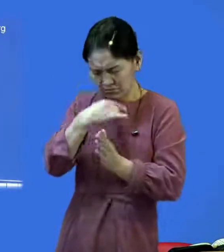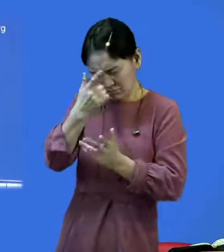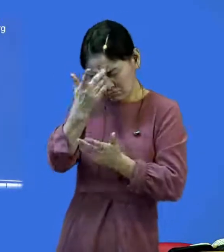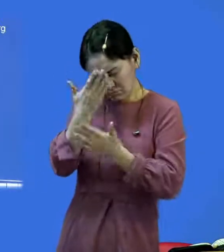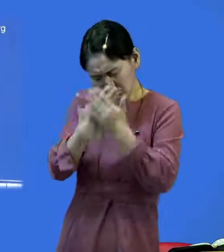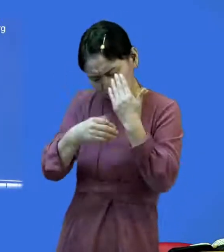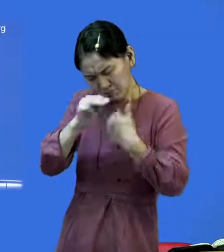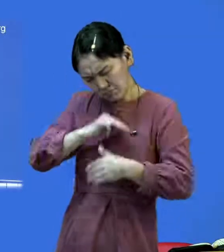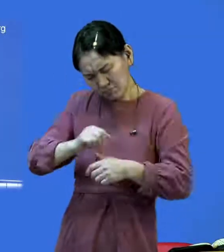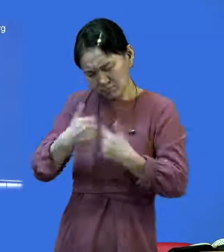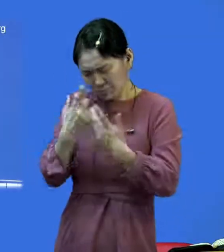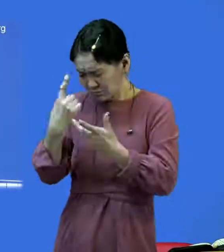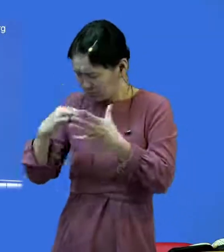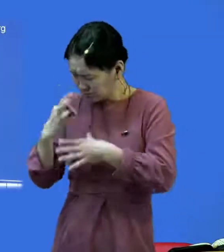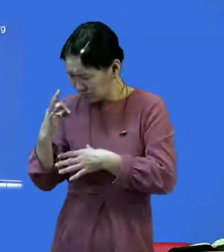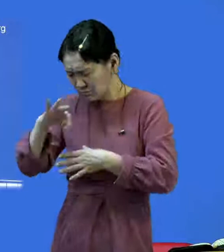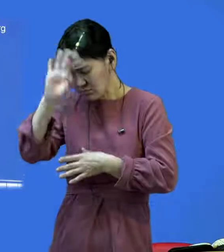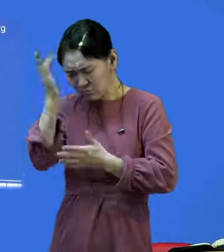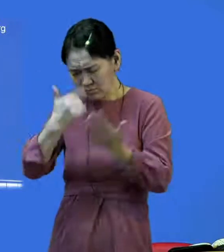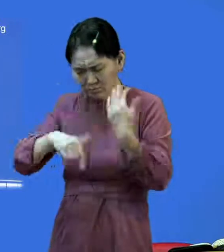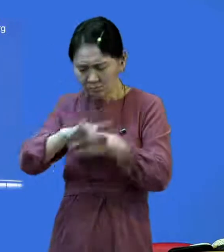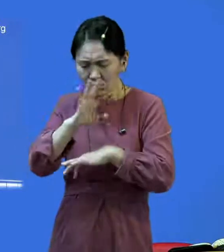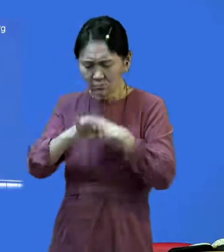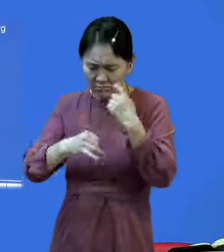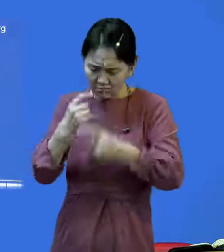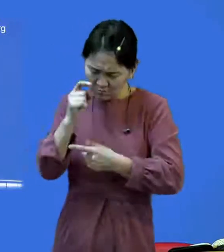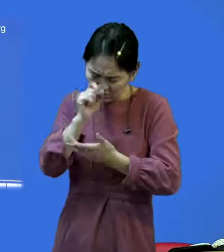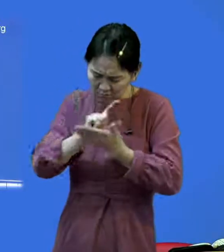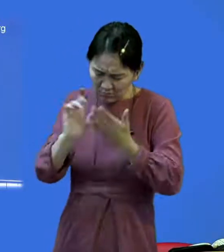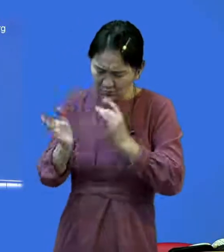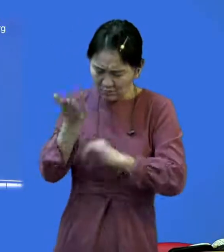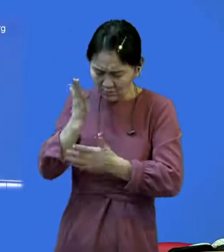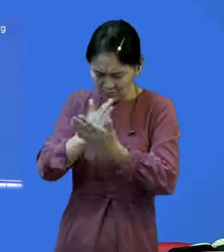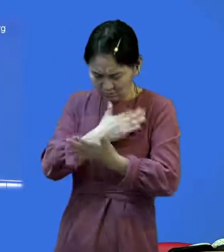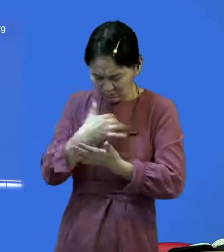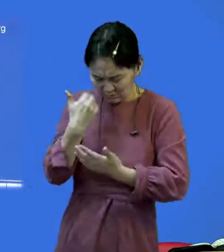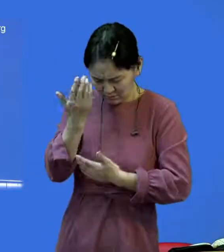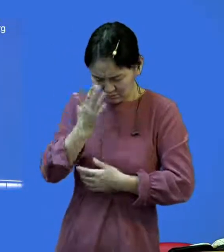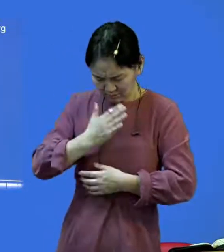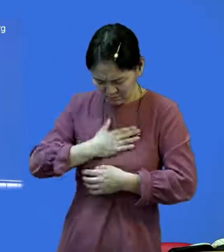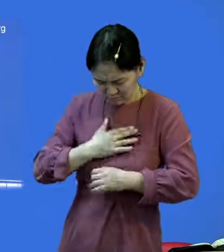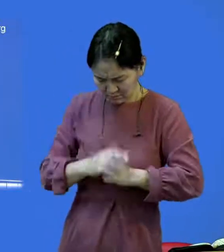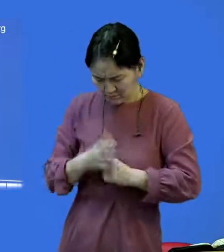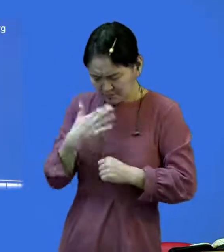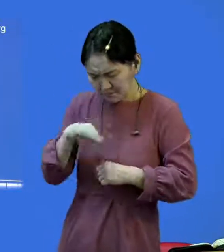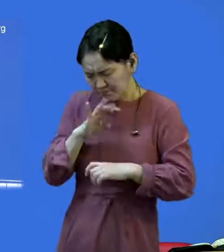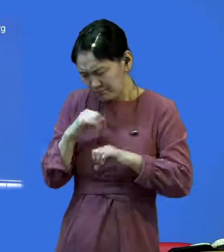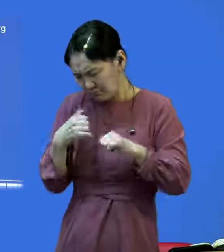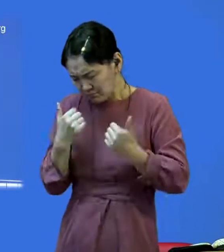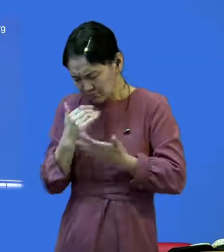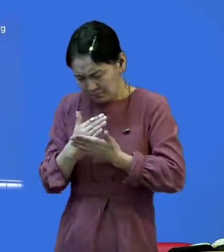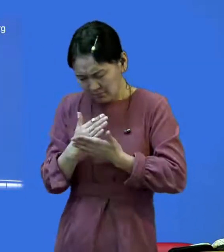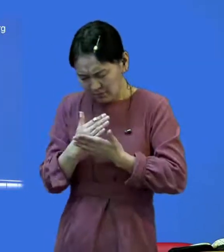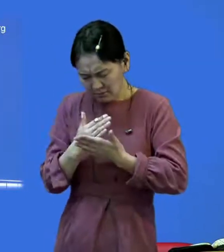залбирч байна. Нэг хүний сүнсийг тэнгэр газраас илүү эрхмэлдэг эзэн минь. Бидний эргэн тойронд